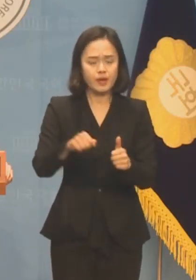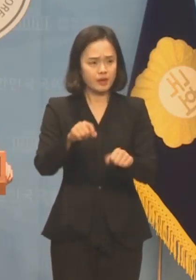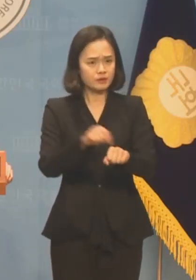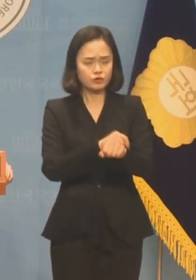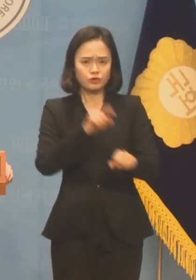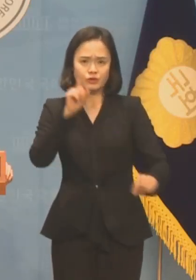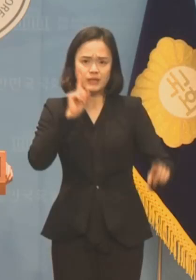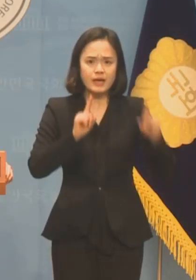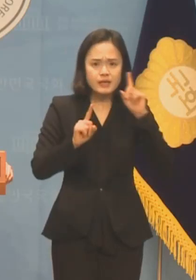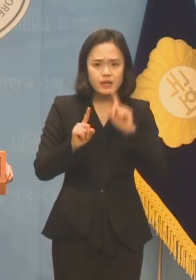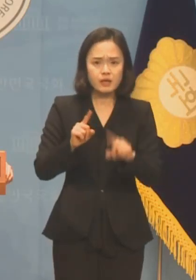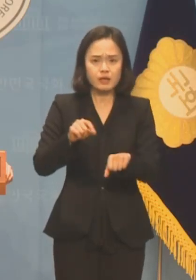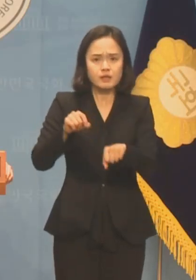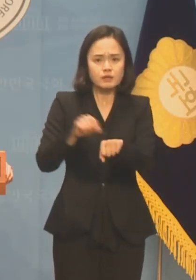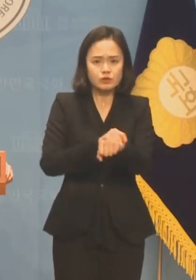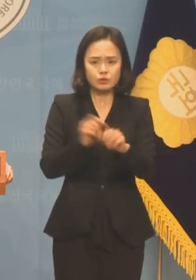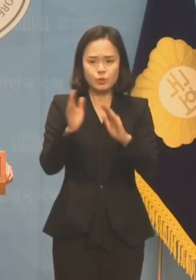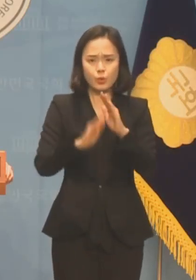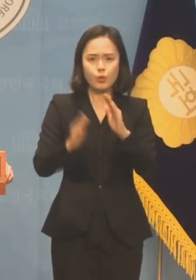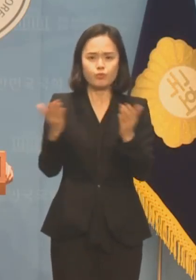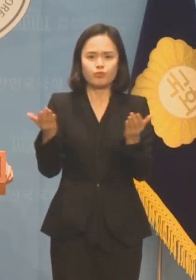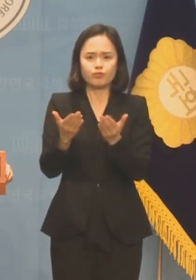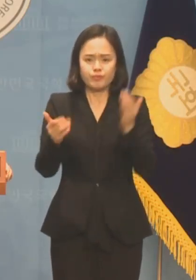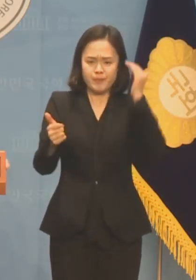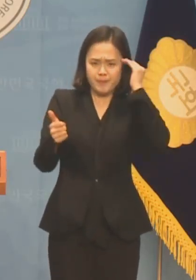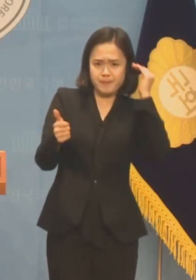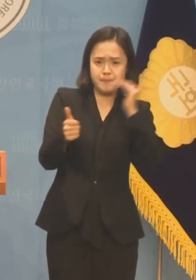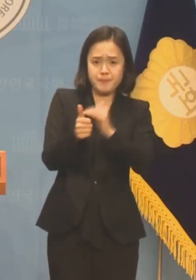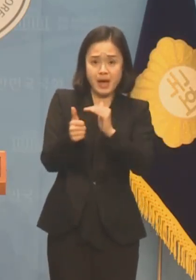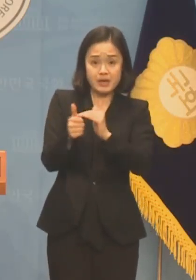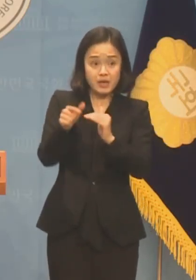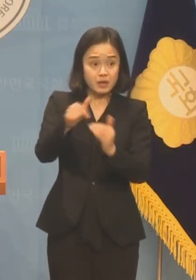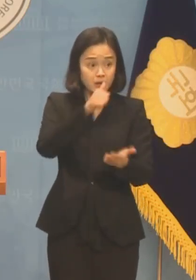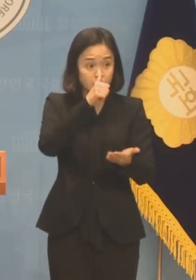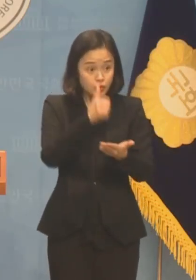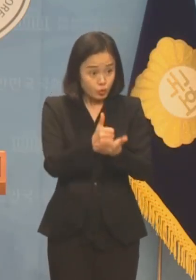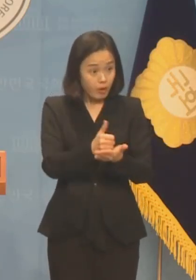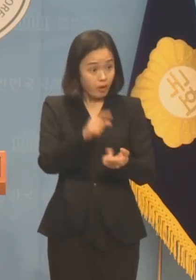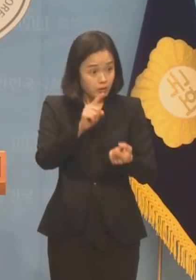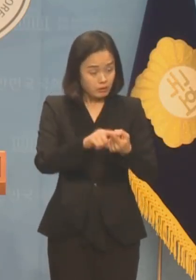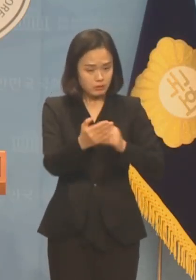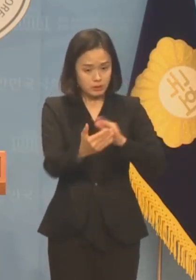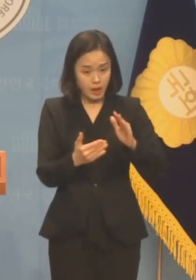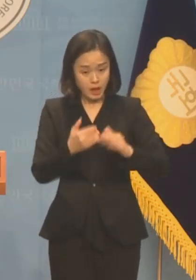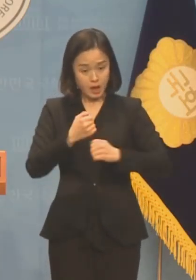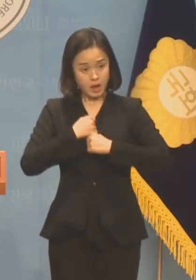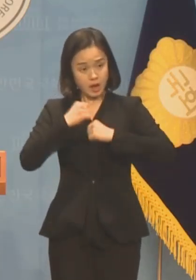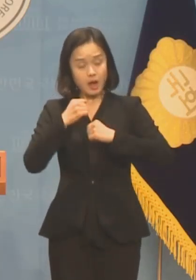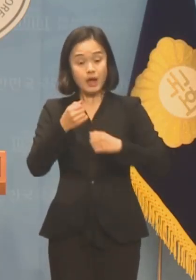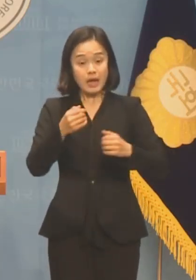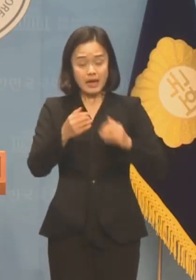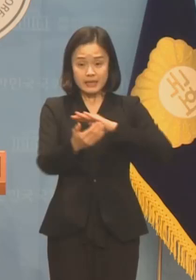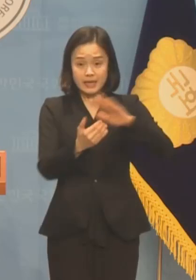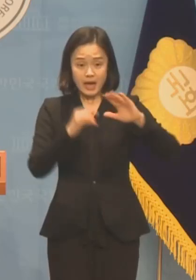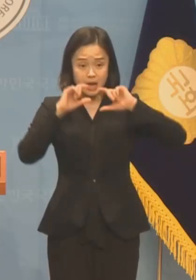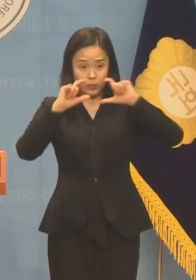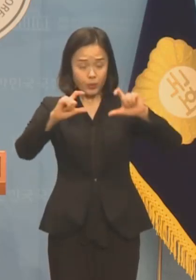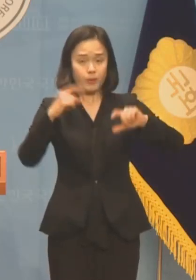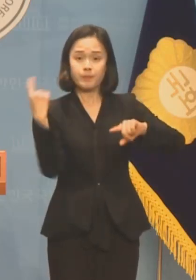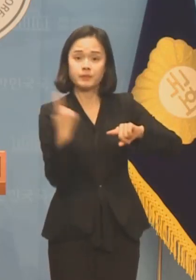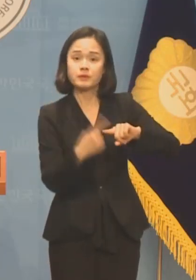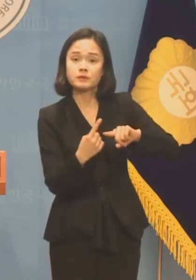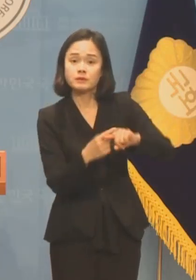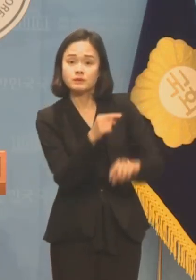등의 범죄를 예고한 것이나 다름없습니다. 위 범죄를 목적으로 단체를 조직하고